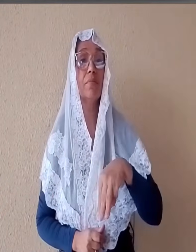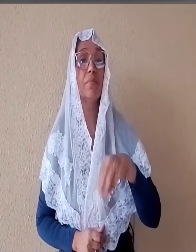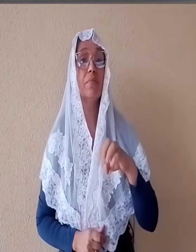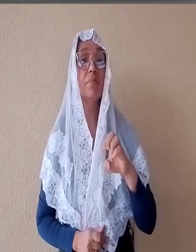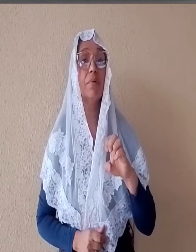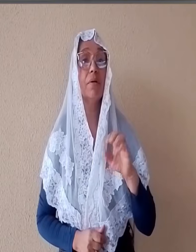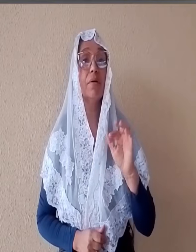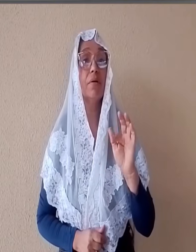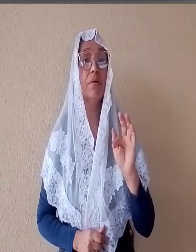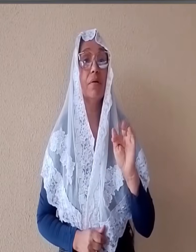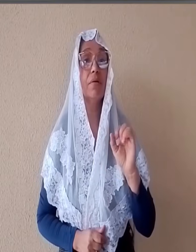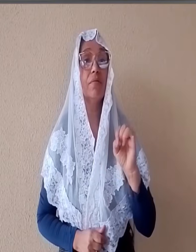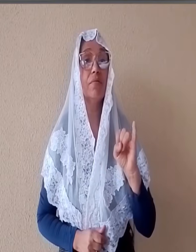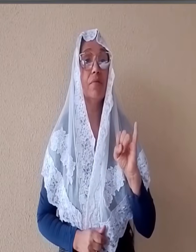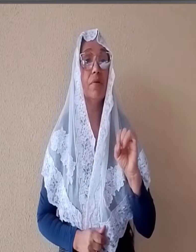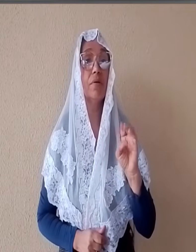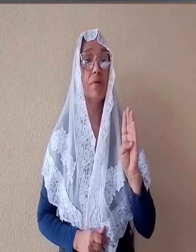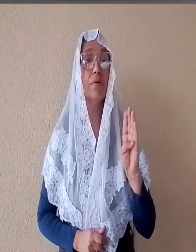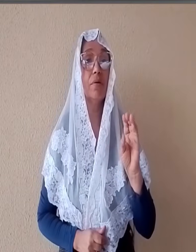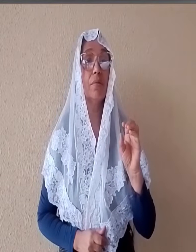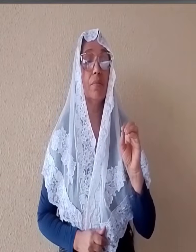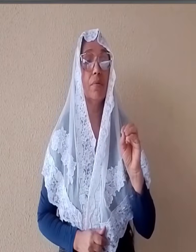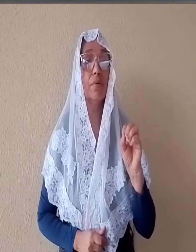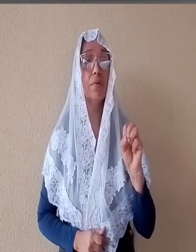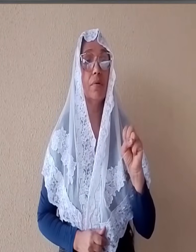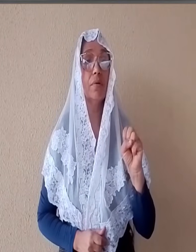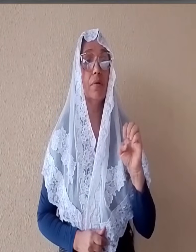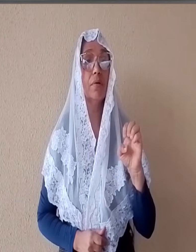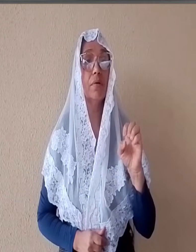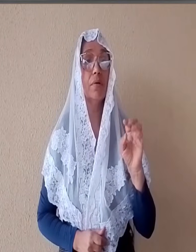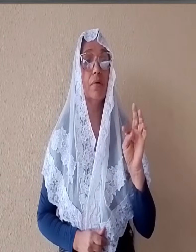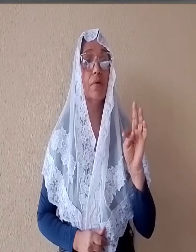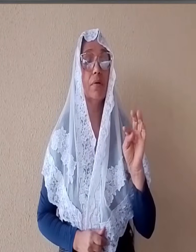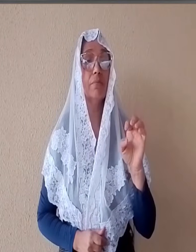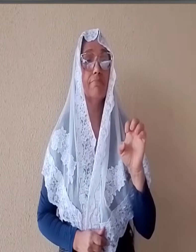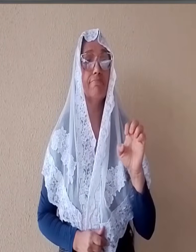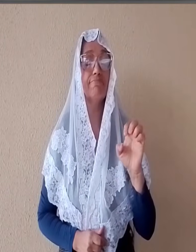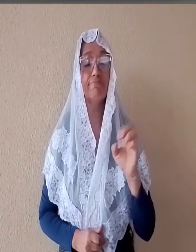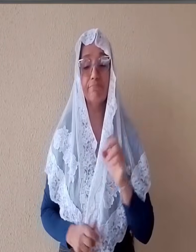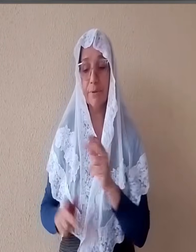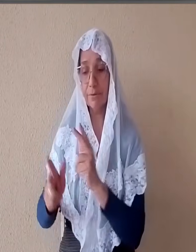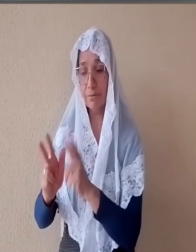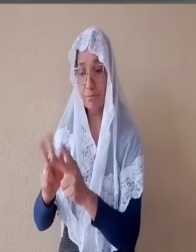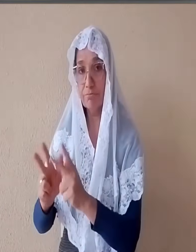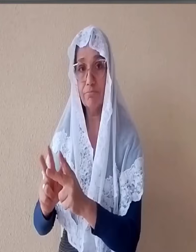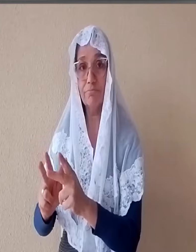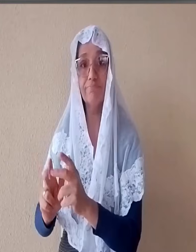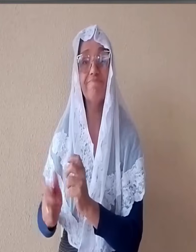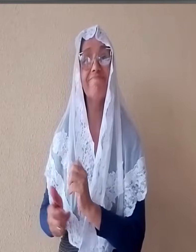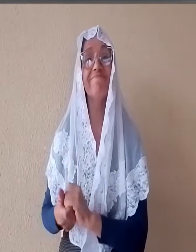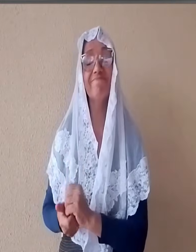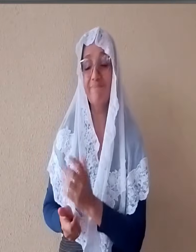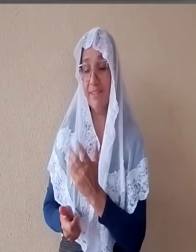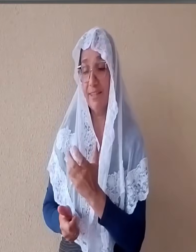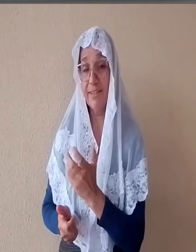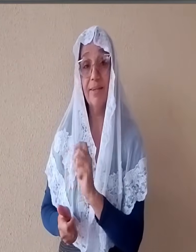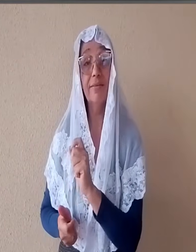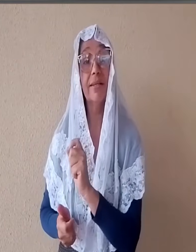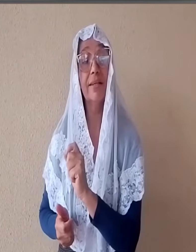contra de você, sempre tem um para te defender. Bendito é o nome do Senhor. E ali,